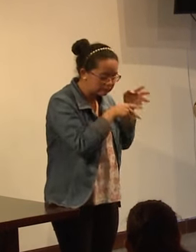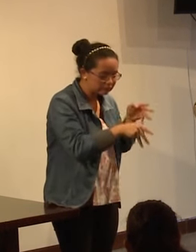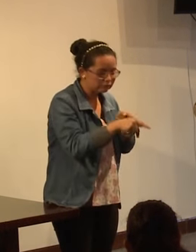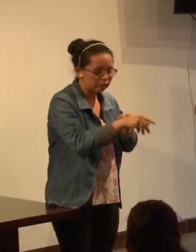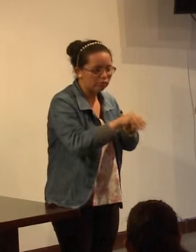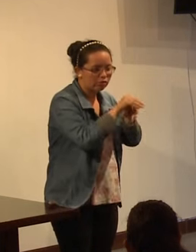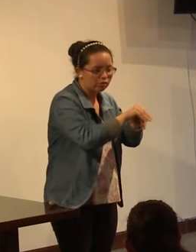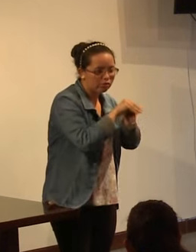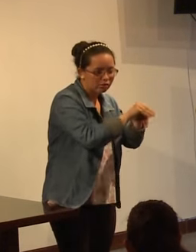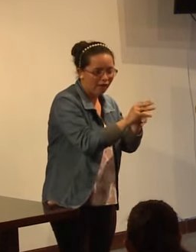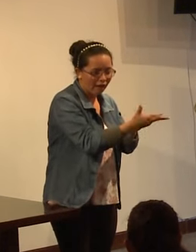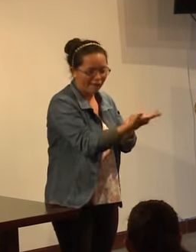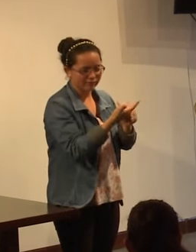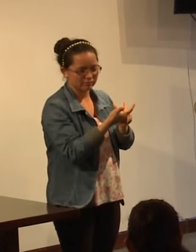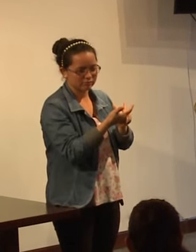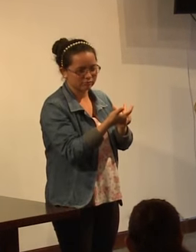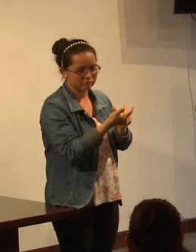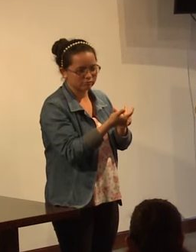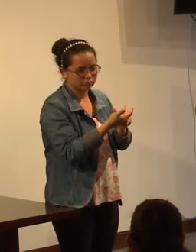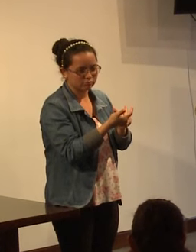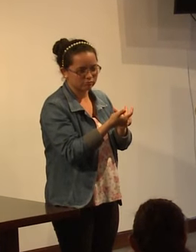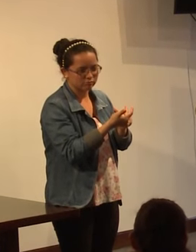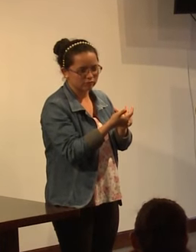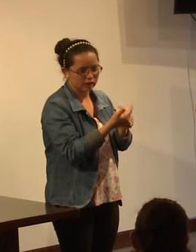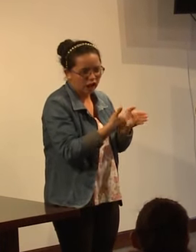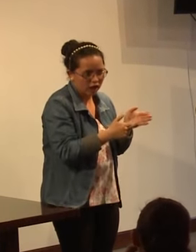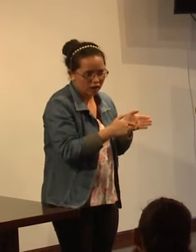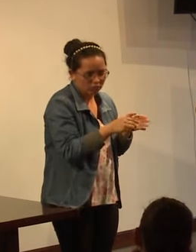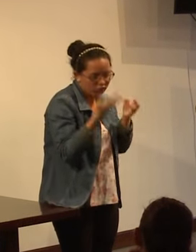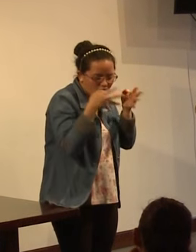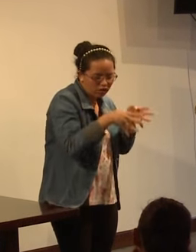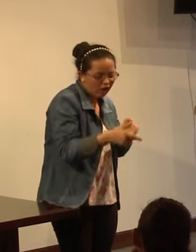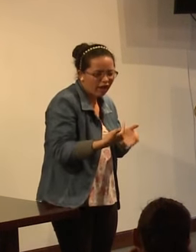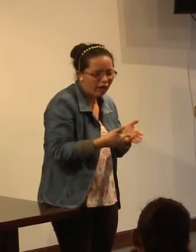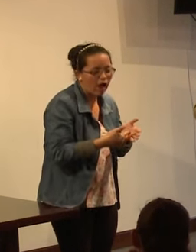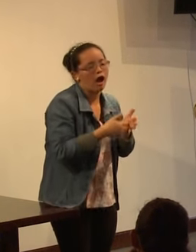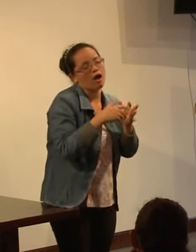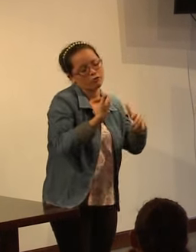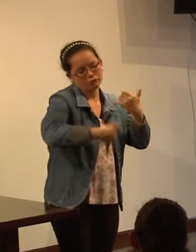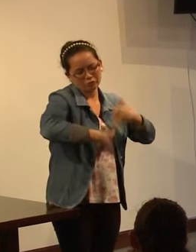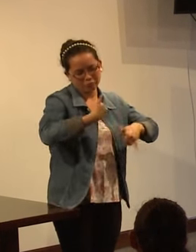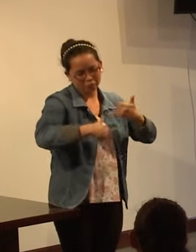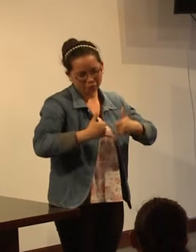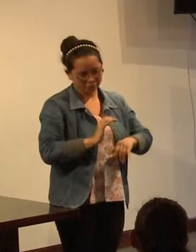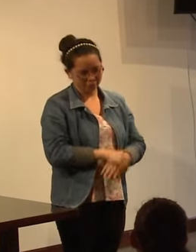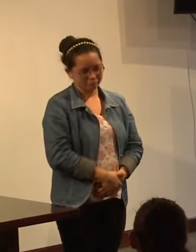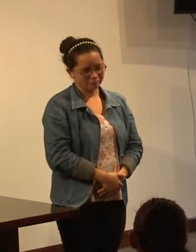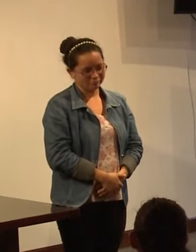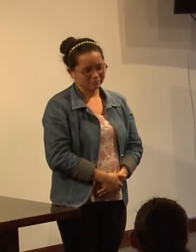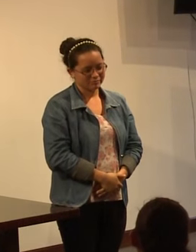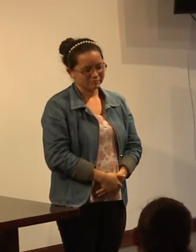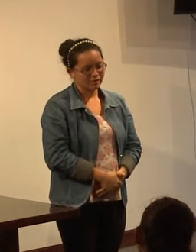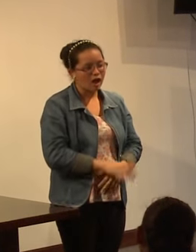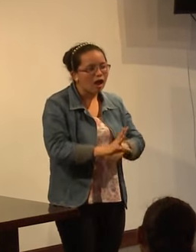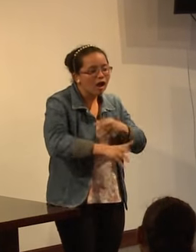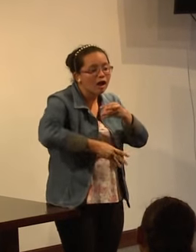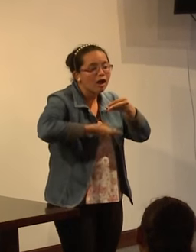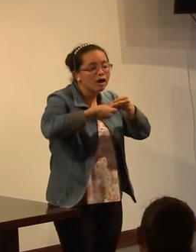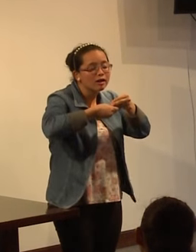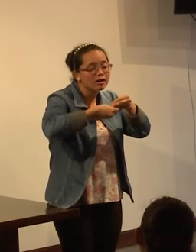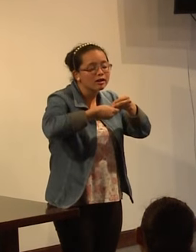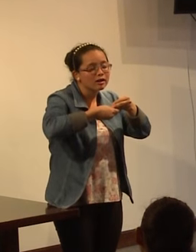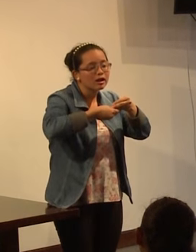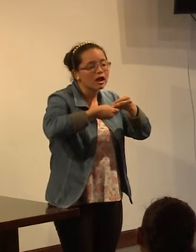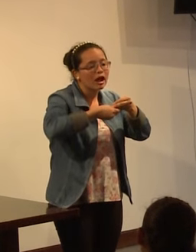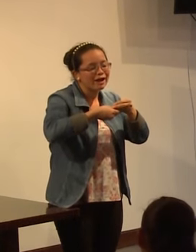a trabajar esto de las artes, pues es que de entrada lo voy a enseñar a jugar, lo voy a enseñar a jugar, perdón. Y además, pues lo que yo estoy construyendo